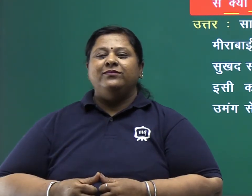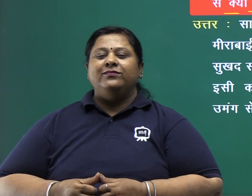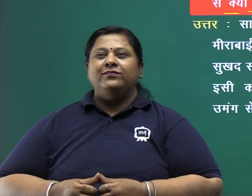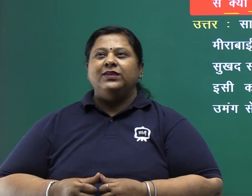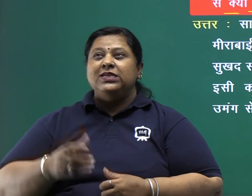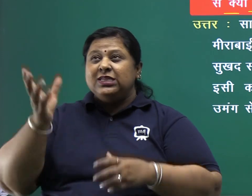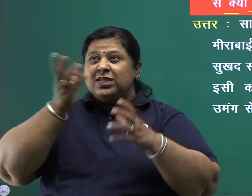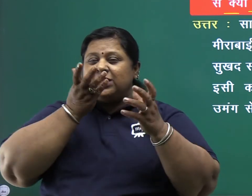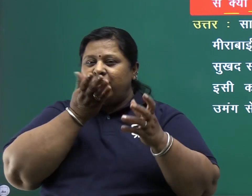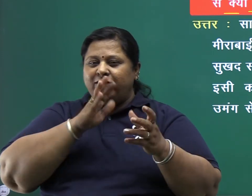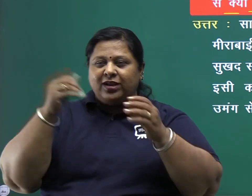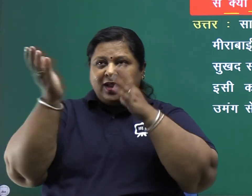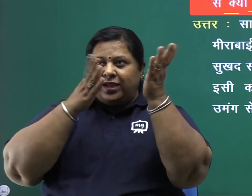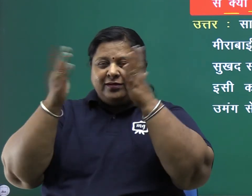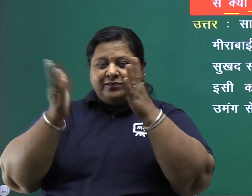सावन के